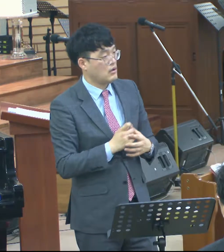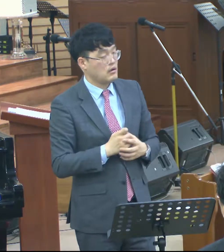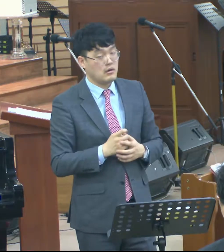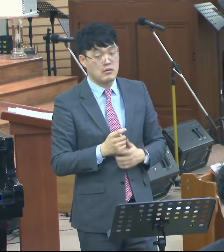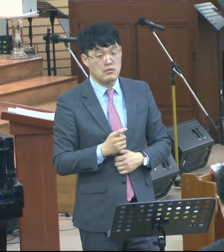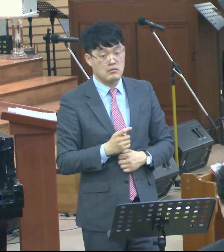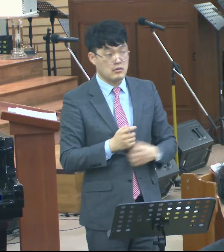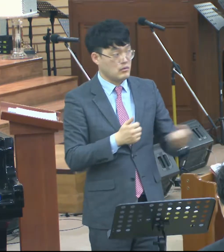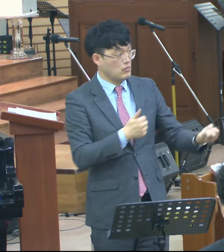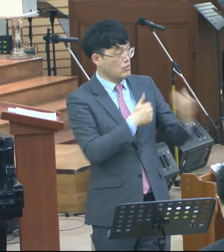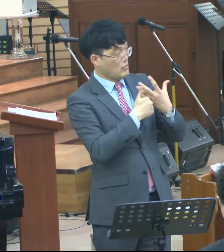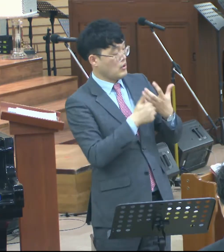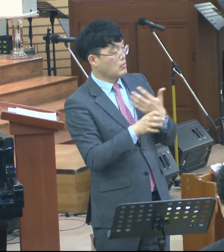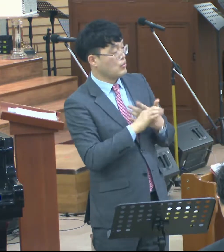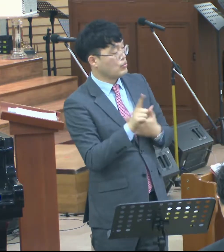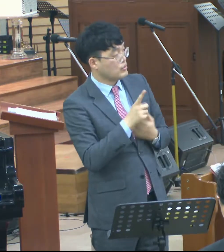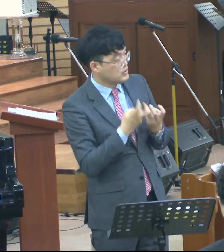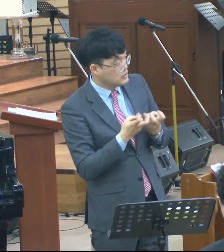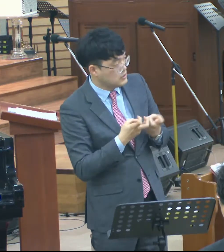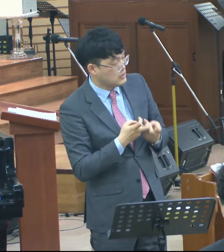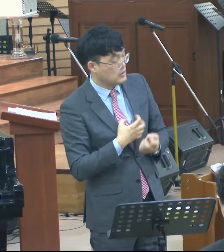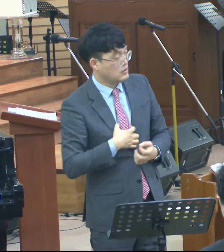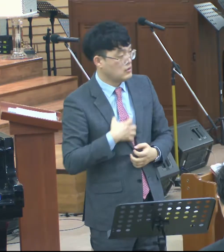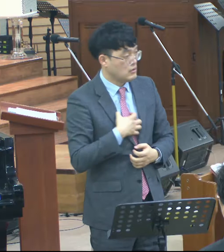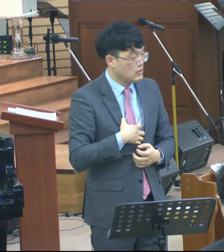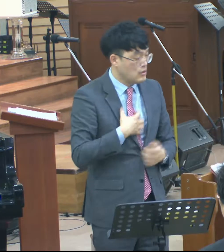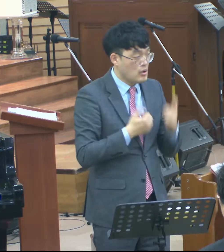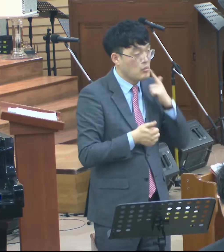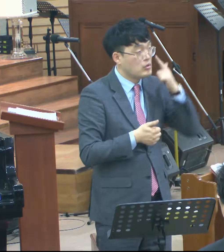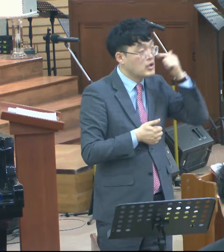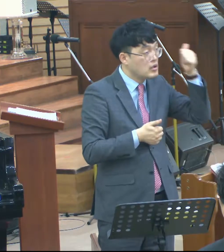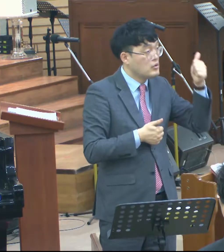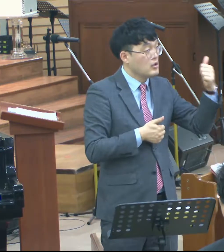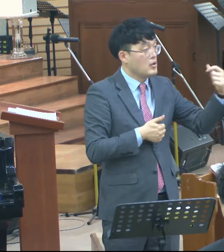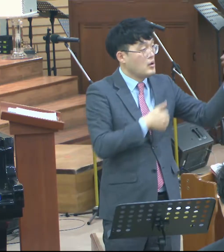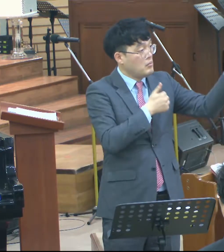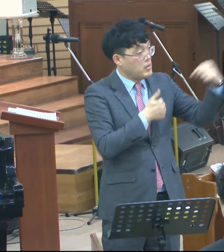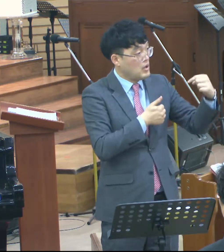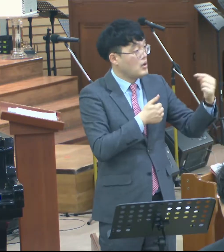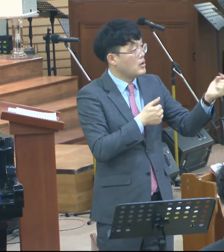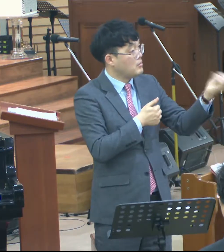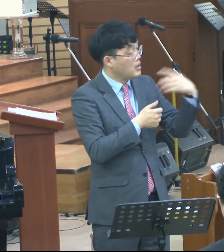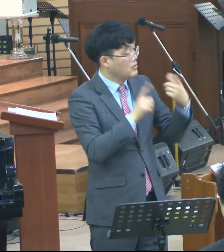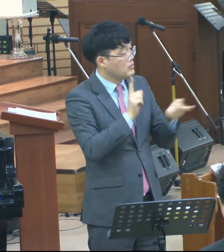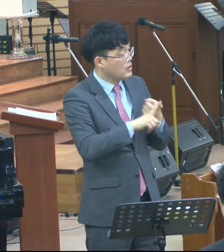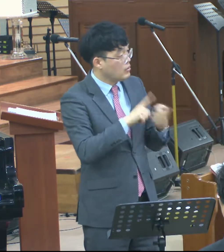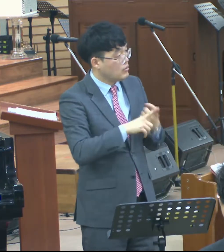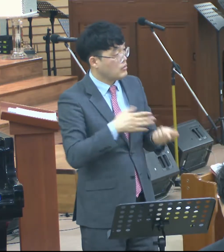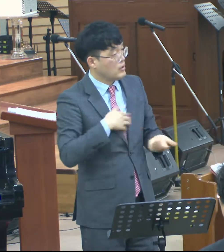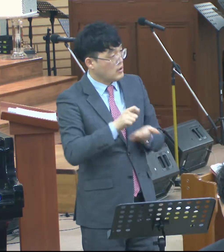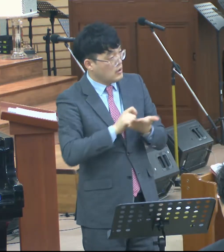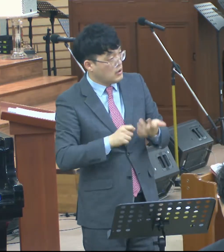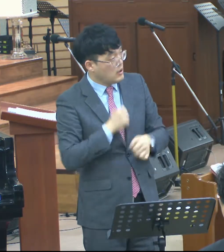고발을 당하면 어떡하지? 그 목사님이 하라는 대로 해줄까? 사실도 아닌데?